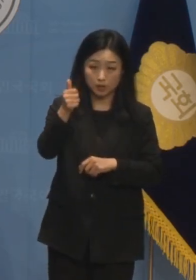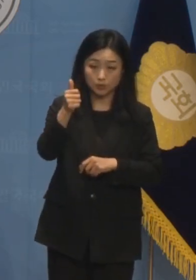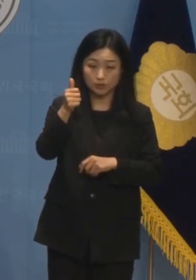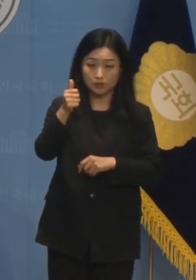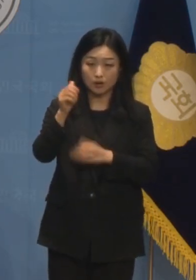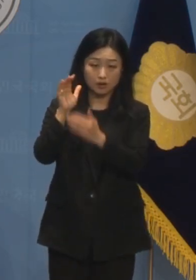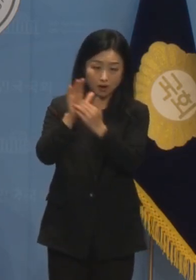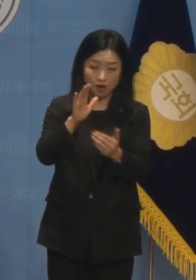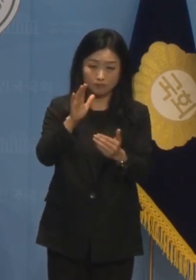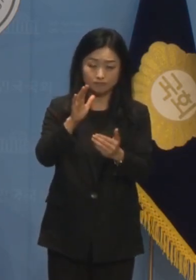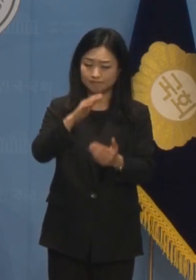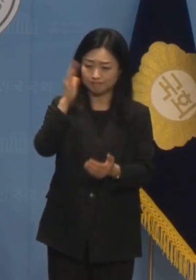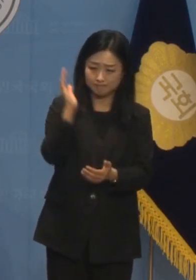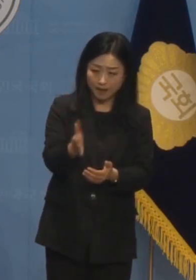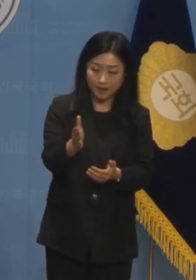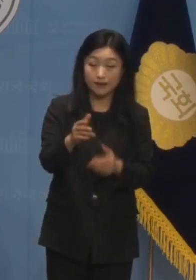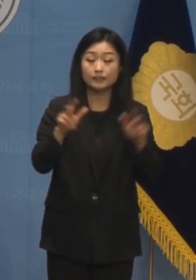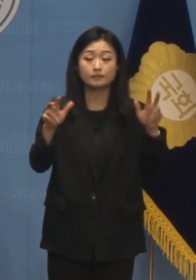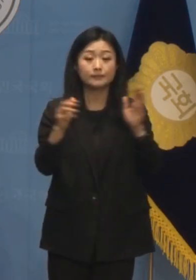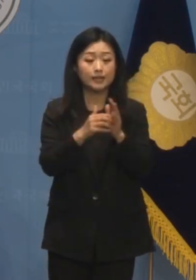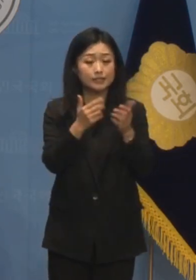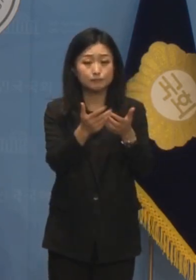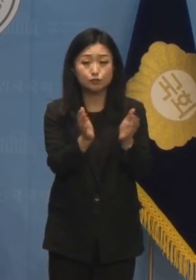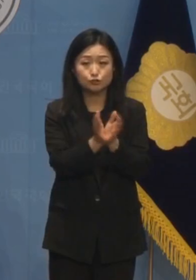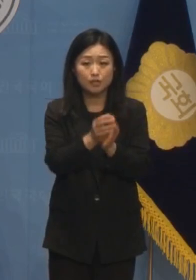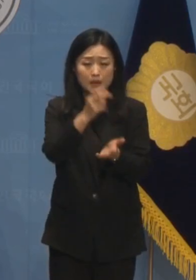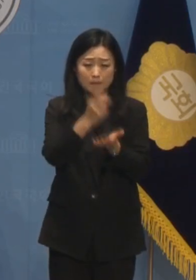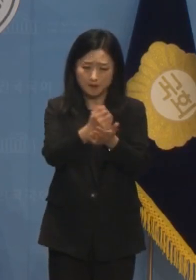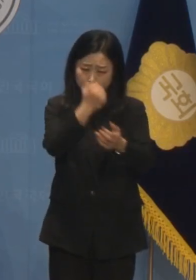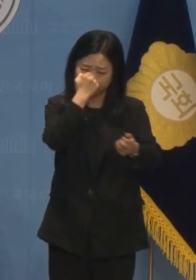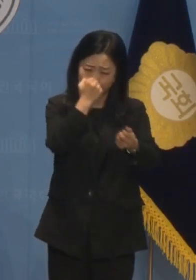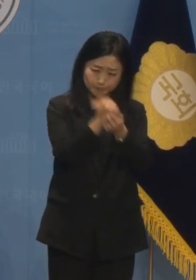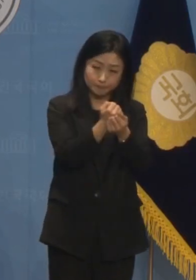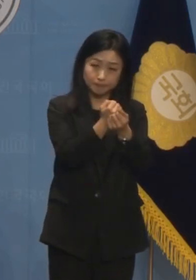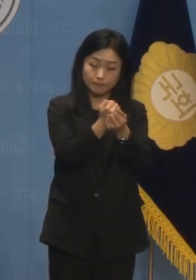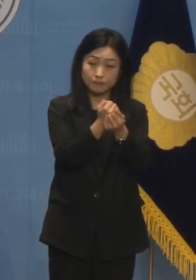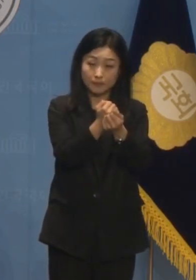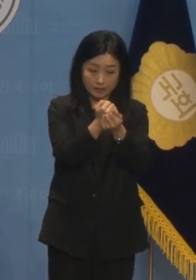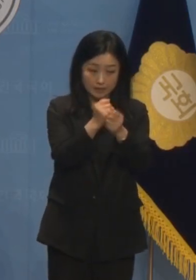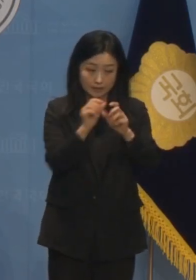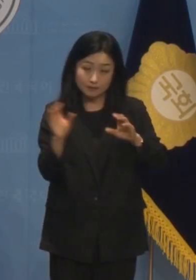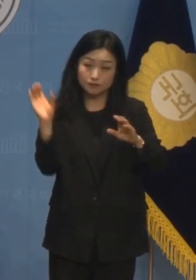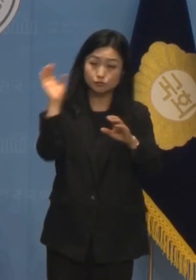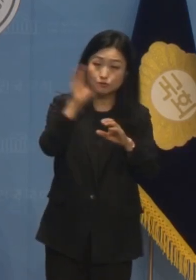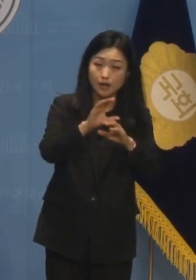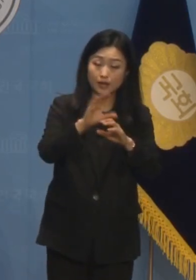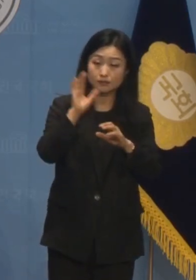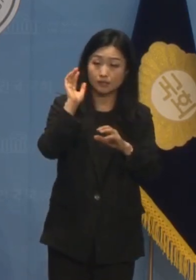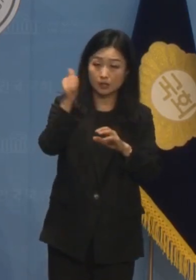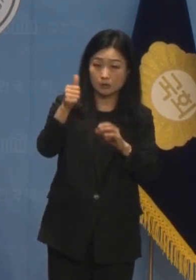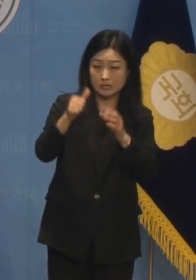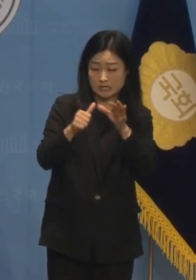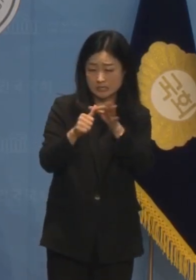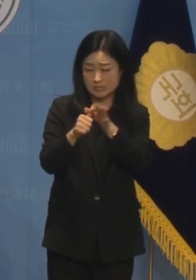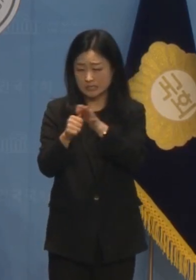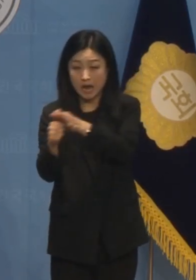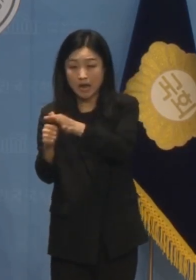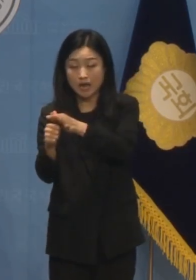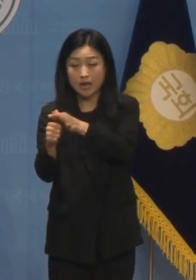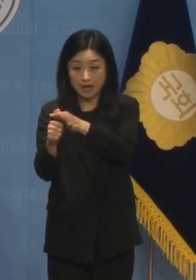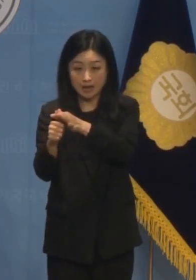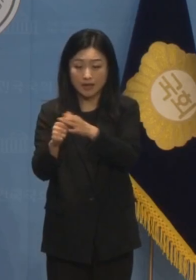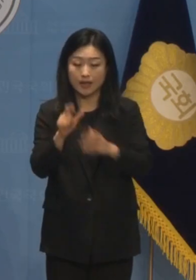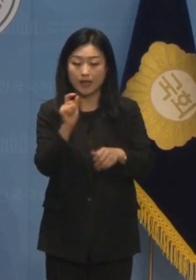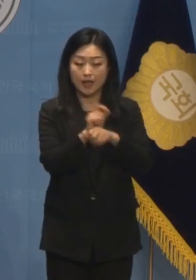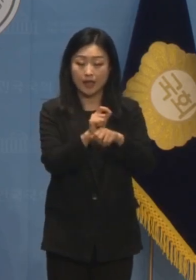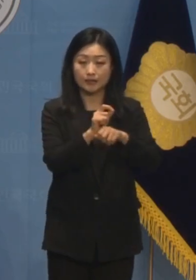요구권 행사 제한 등 그간 입법 독재만 성이 차지 않았는지 대통령을 옥고 행정과